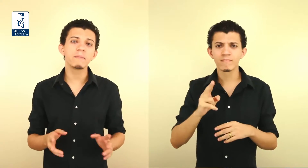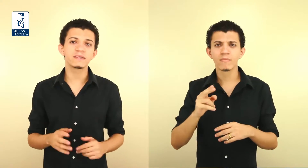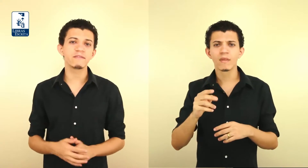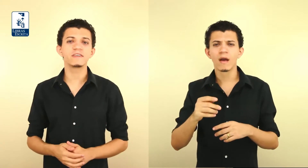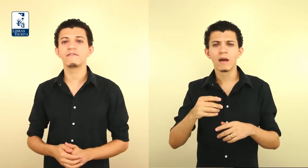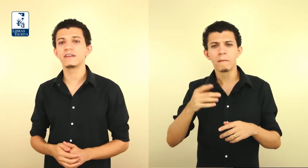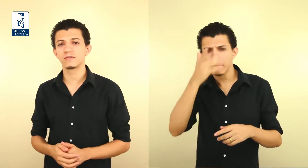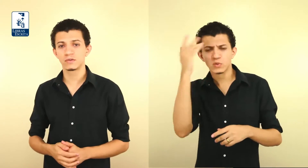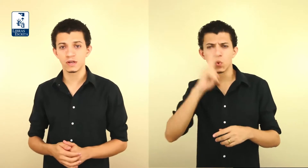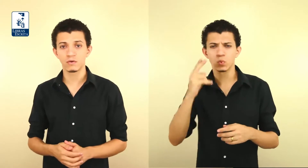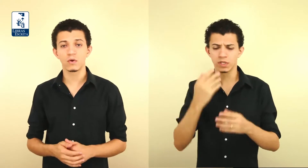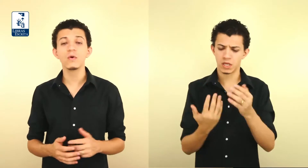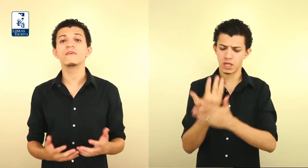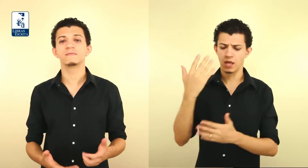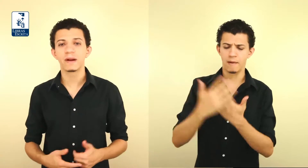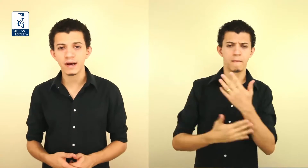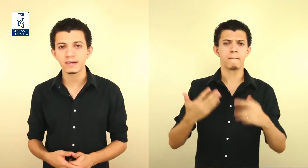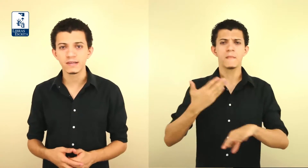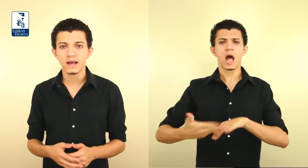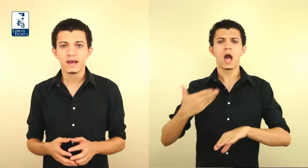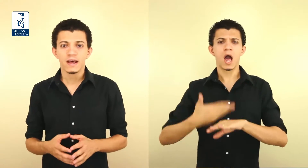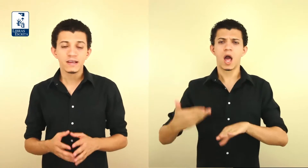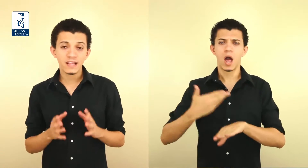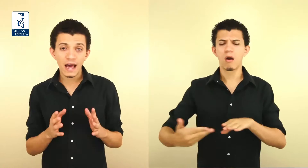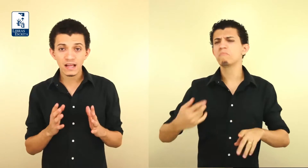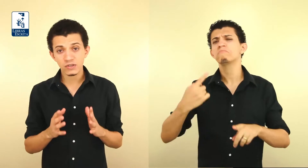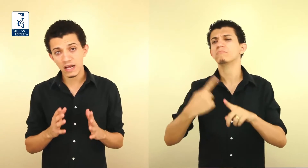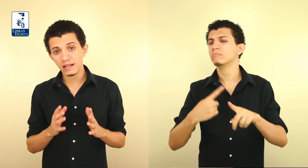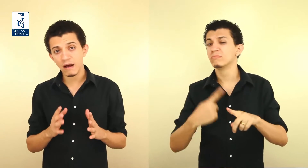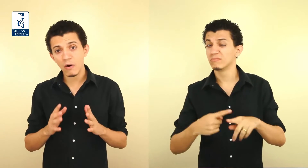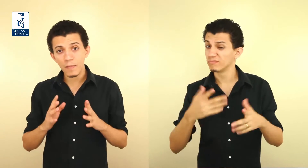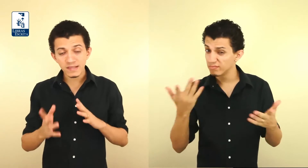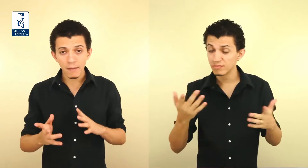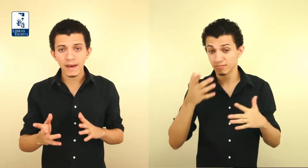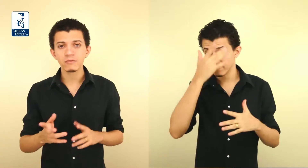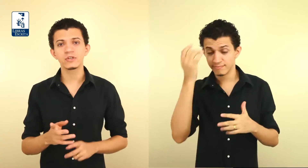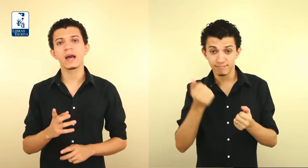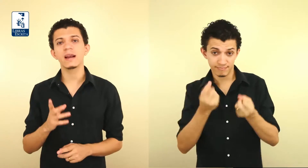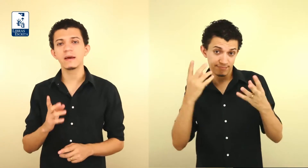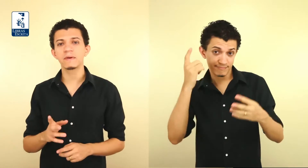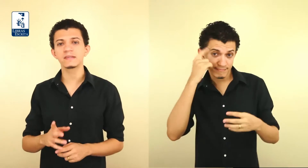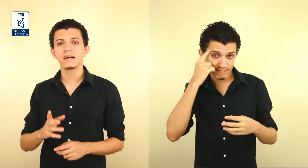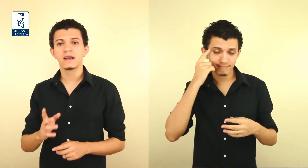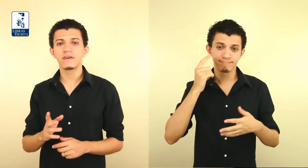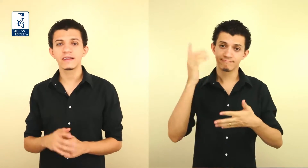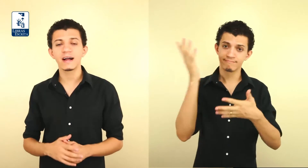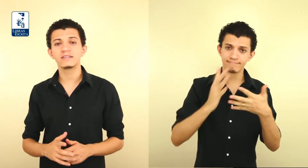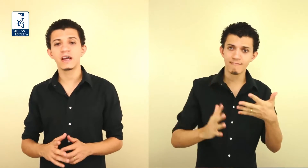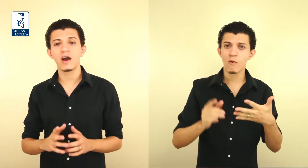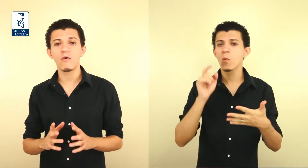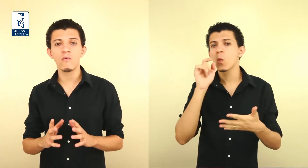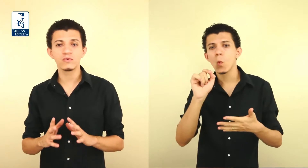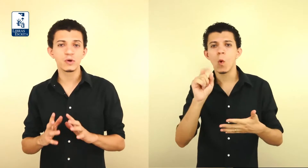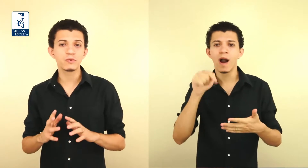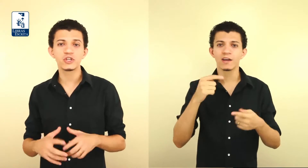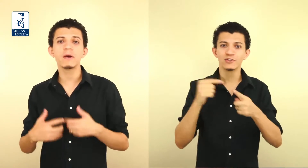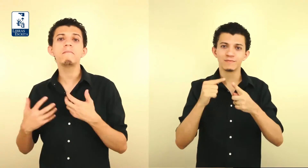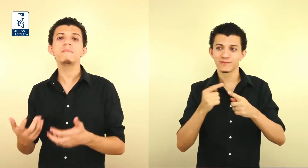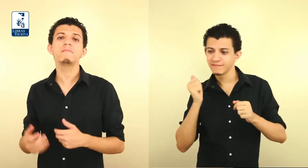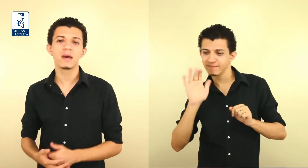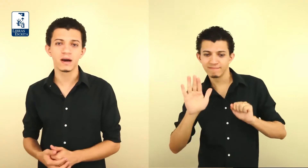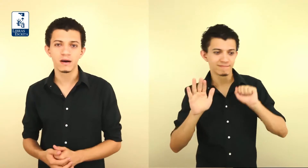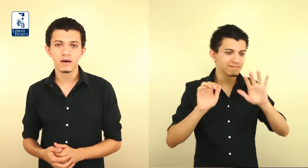que a Libras deve ser feita usando luvas brancas está relacionado ao pensamento de que a Libras, na verdade, é um tipo